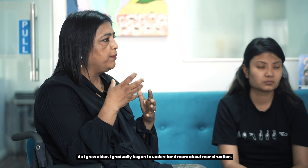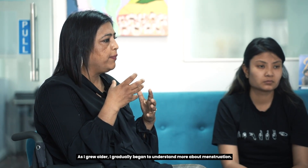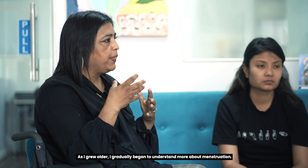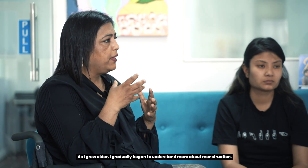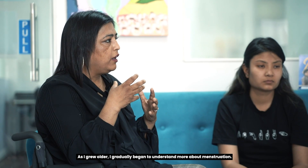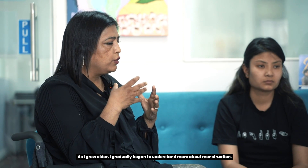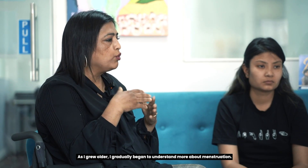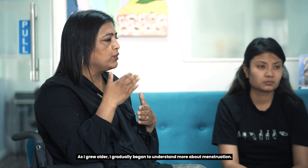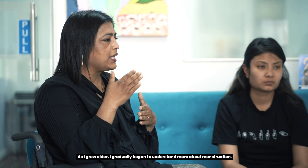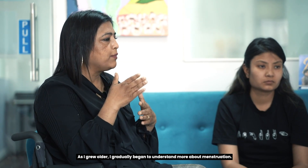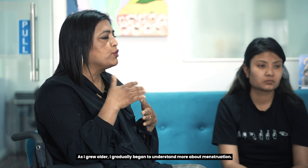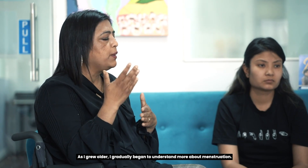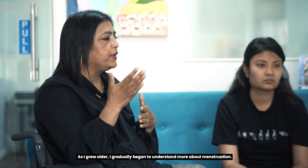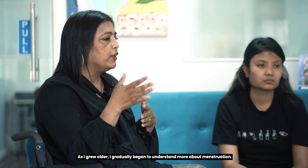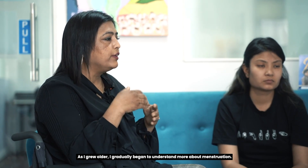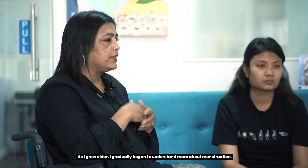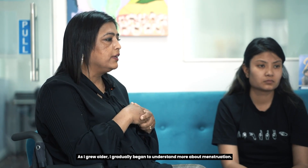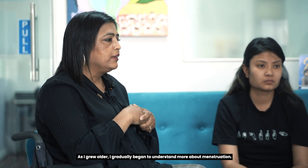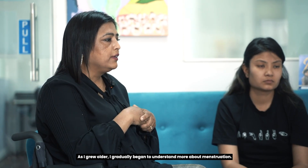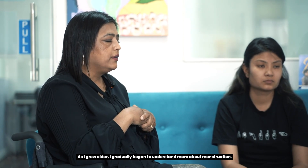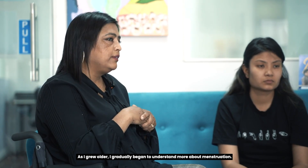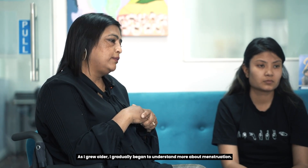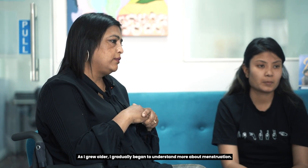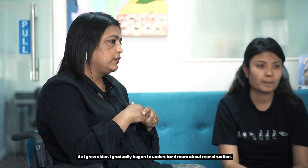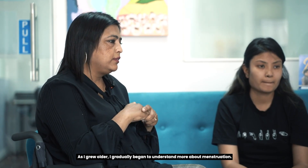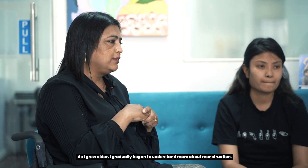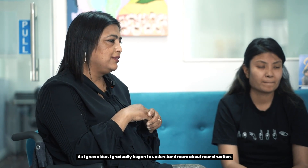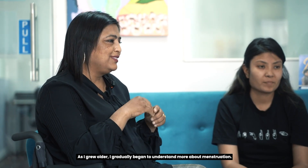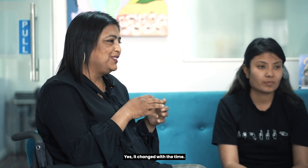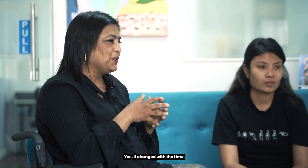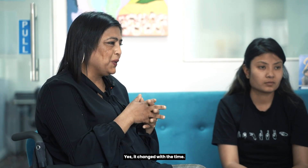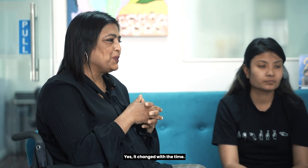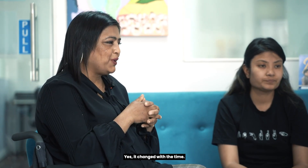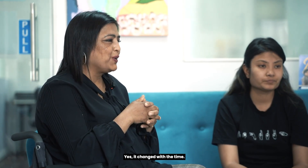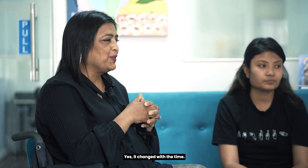अलिकति अलिक ठुलो हुँदै जाँदा त बुझ्दै पनि भइयो नि त